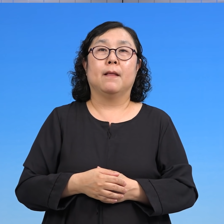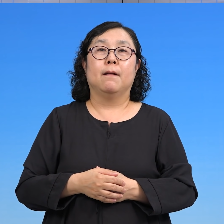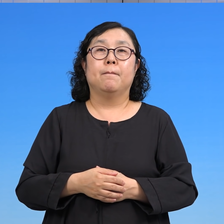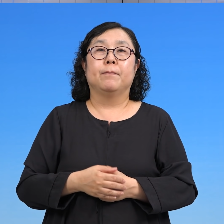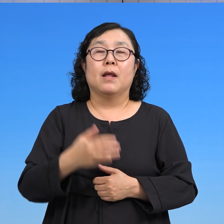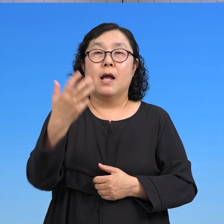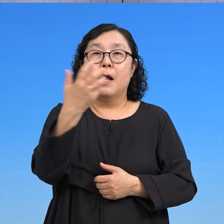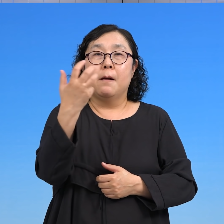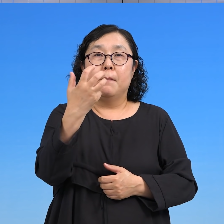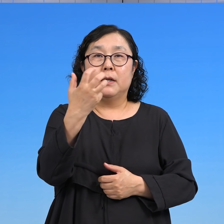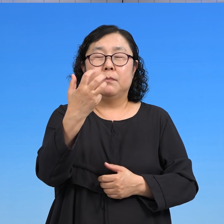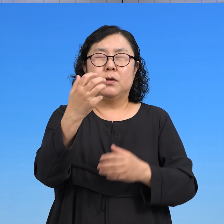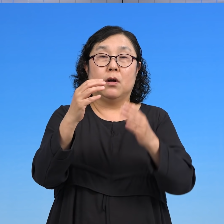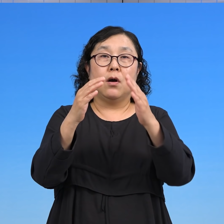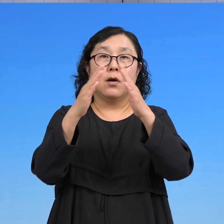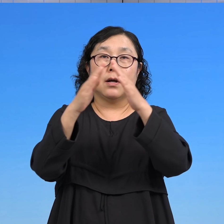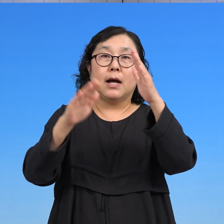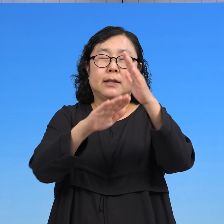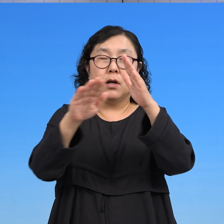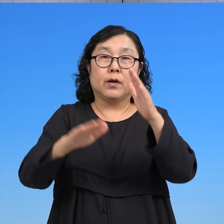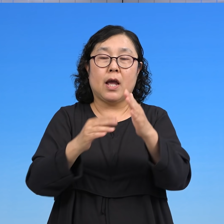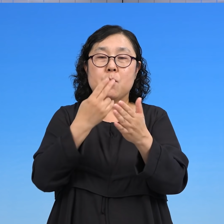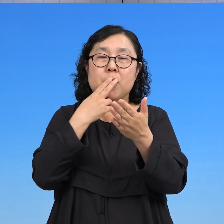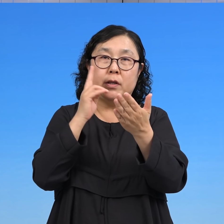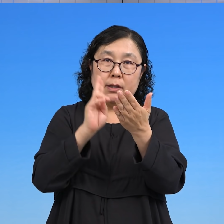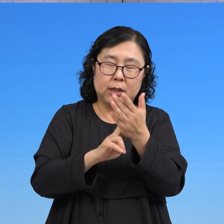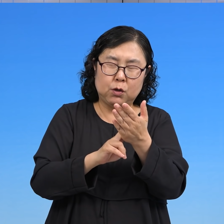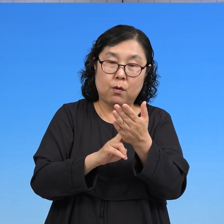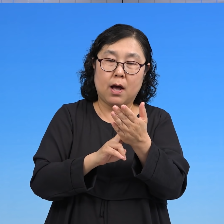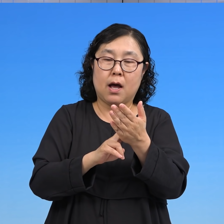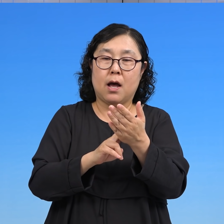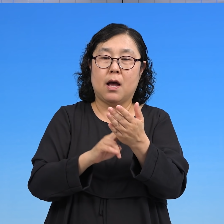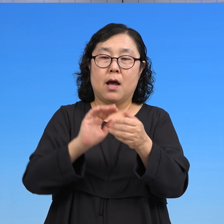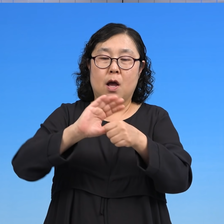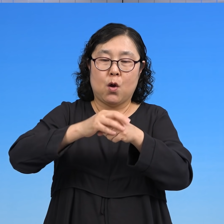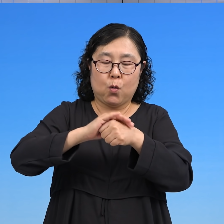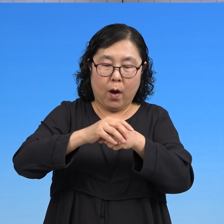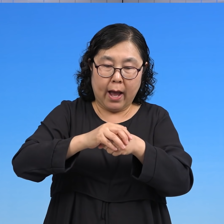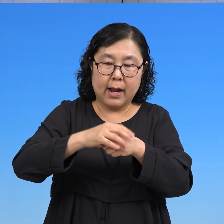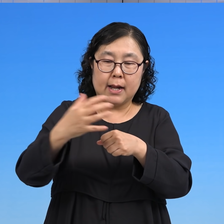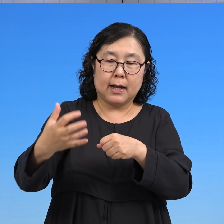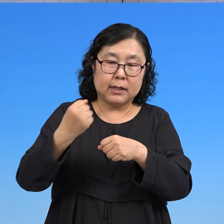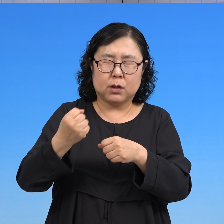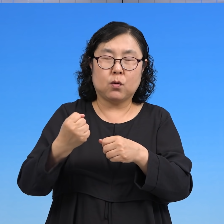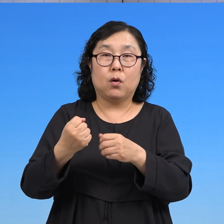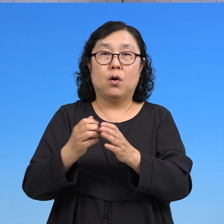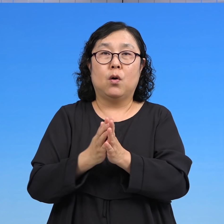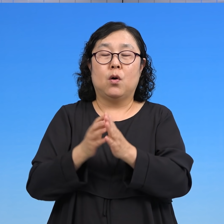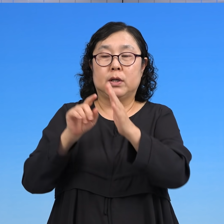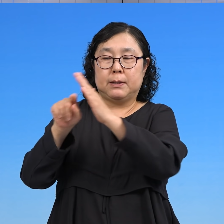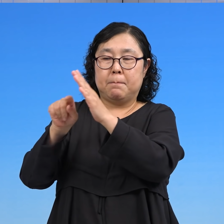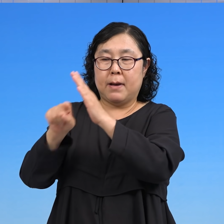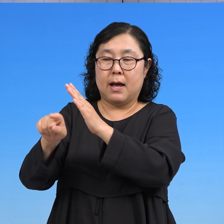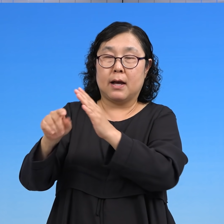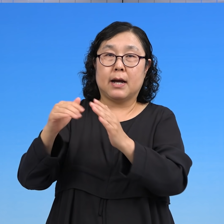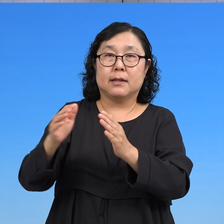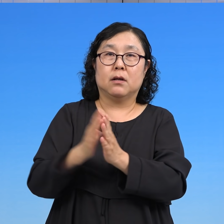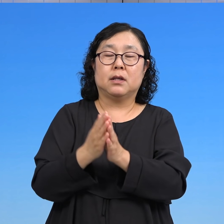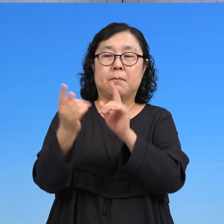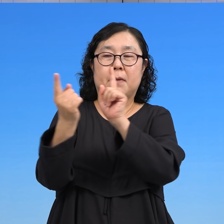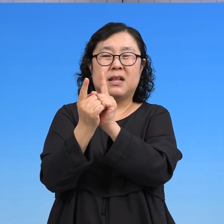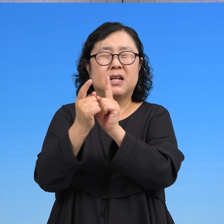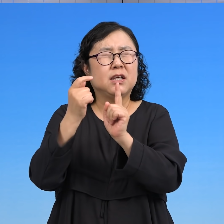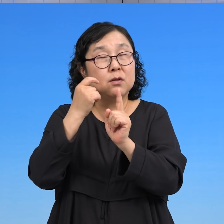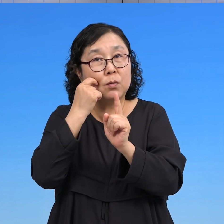80여 우리 어려움을, 슬픔을 당한 가정들에게 편지와 과일을 들고 직접 이제 신방을 가서, 그때도